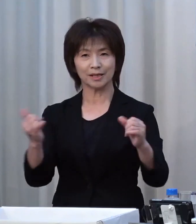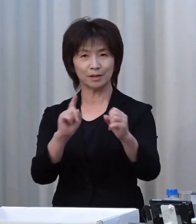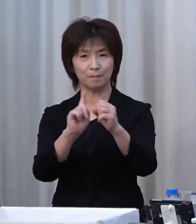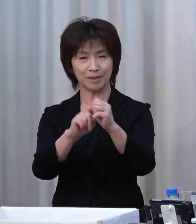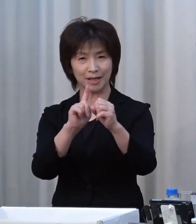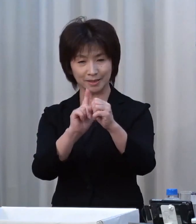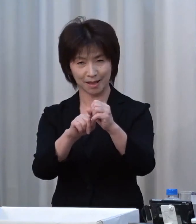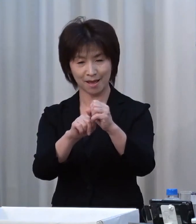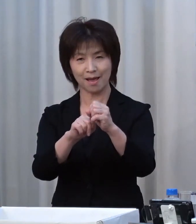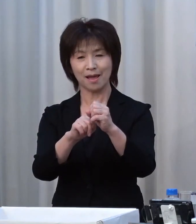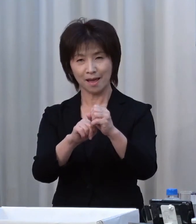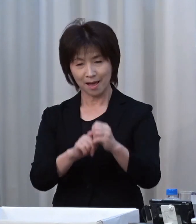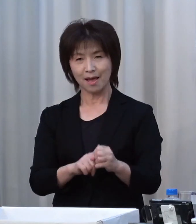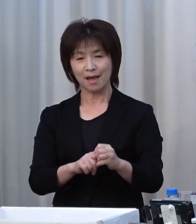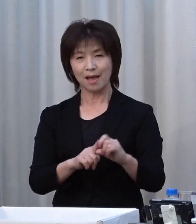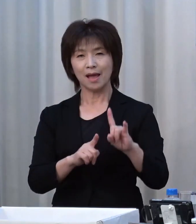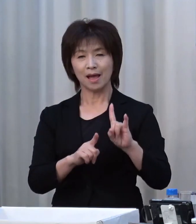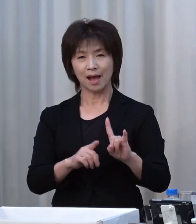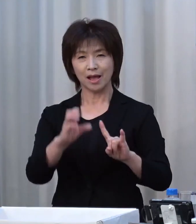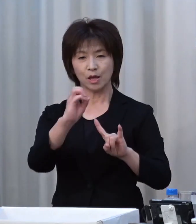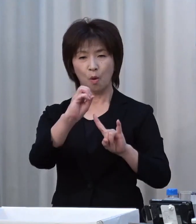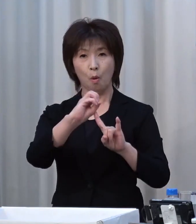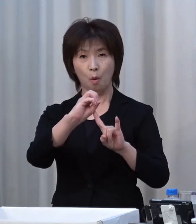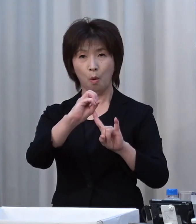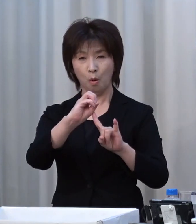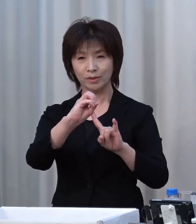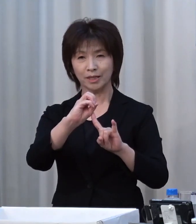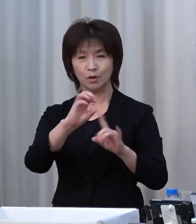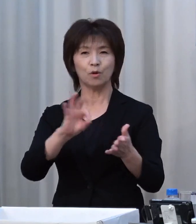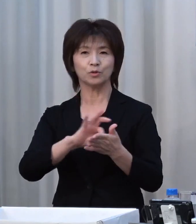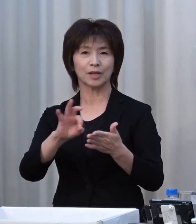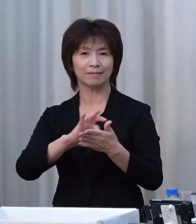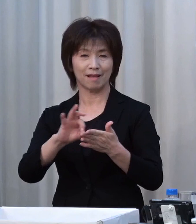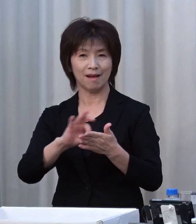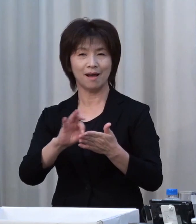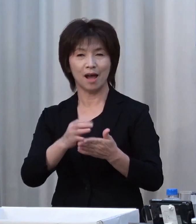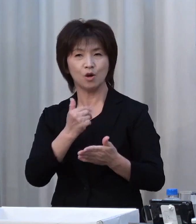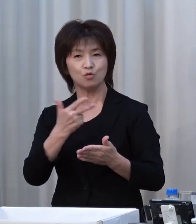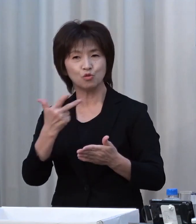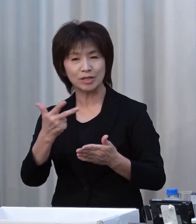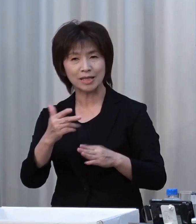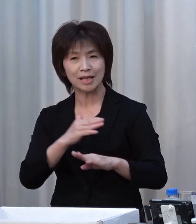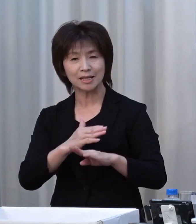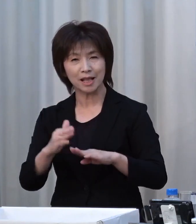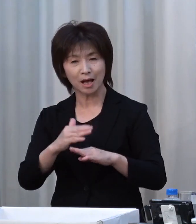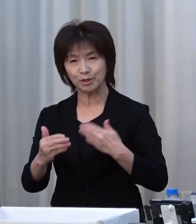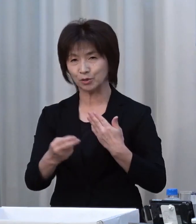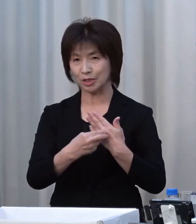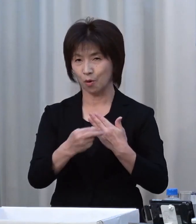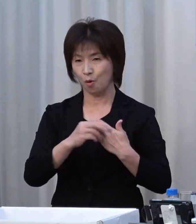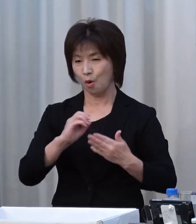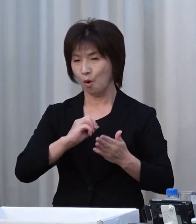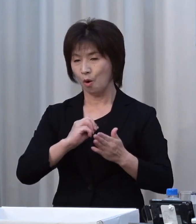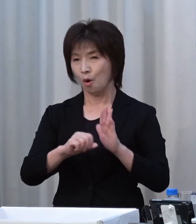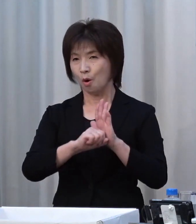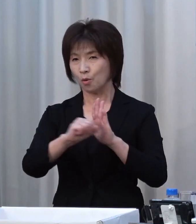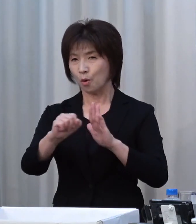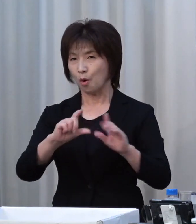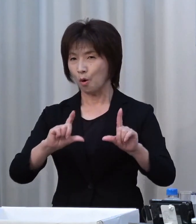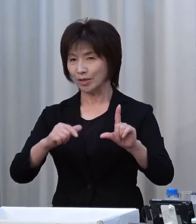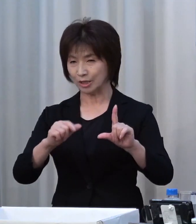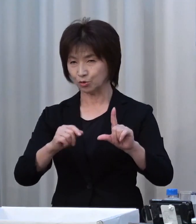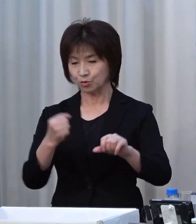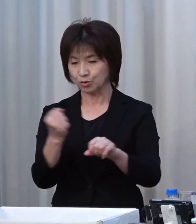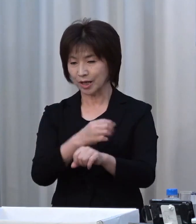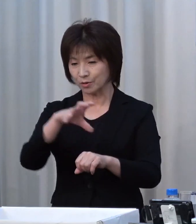し、 IoT などを活用した医療や福祉サービスの質の向上や効率化、また産業